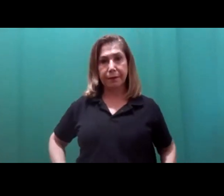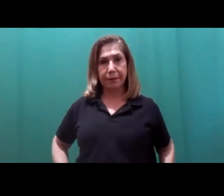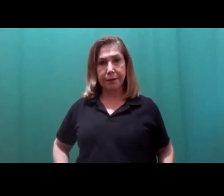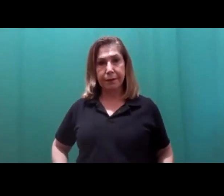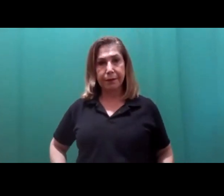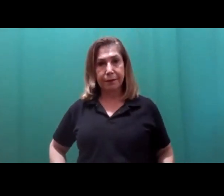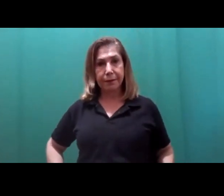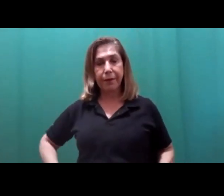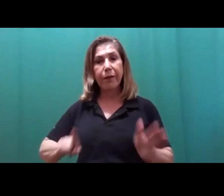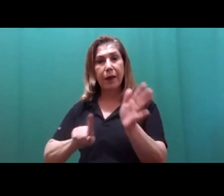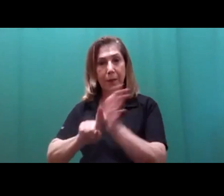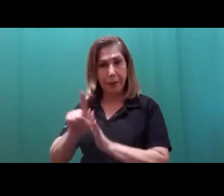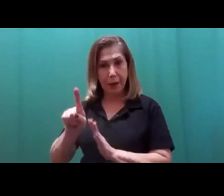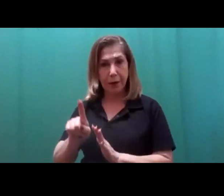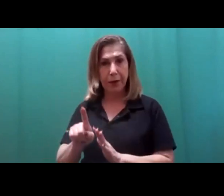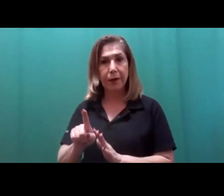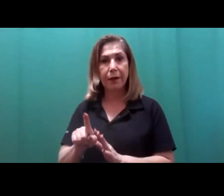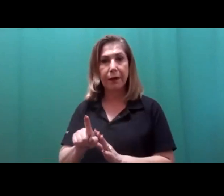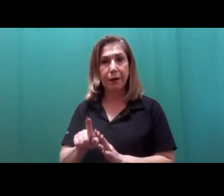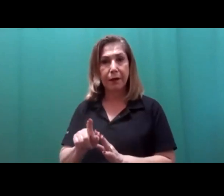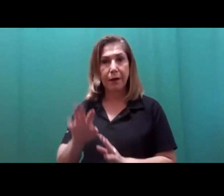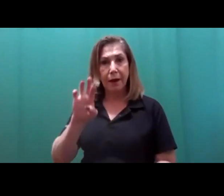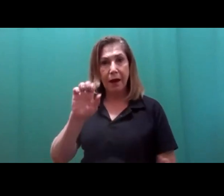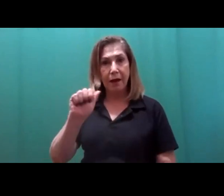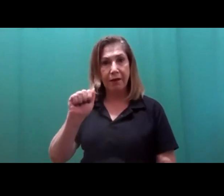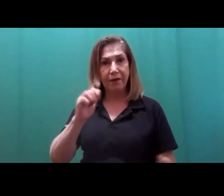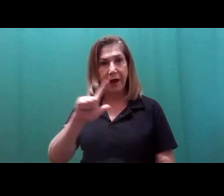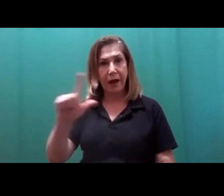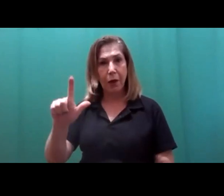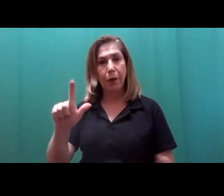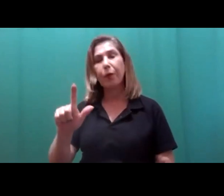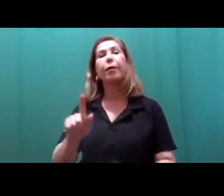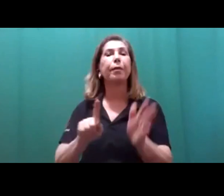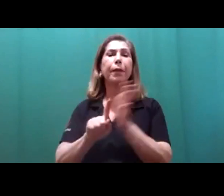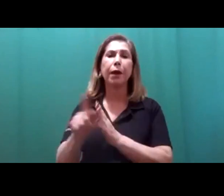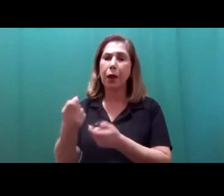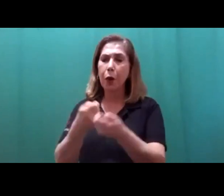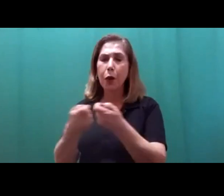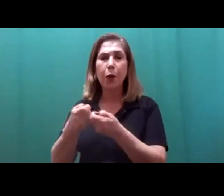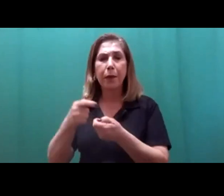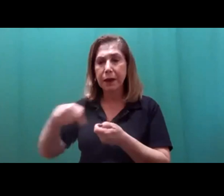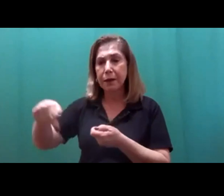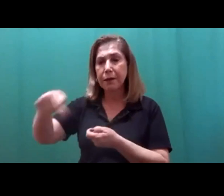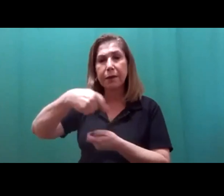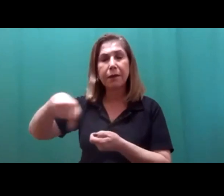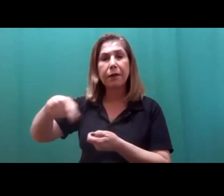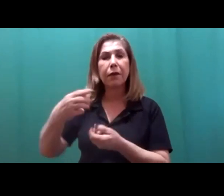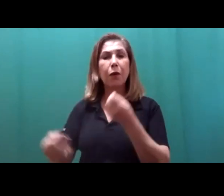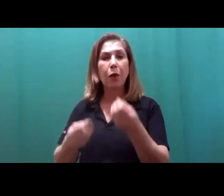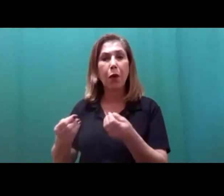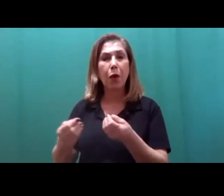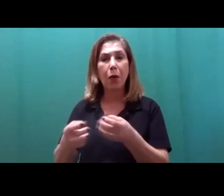Aí tem uma pergunta aqui direcionada para o Rafael. Falando em economia circular, como você vê a geração de